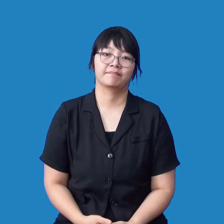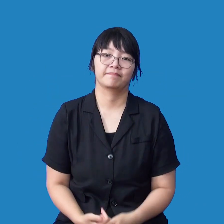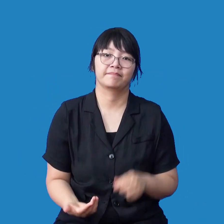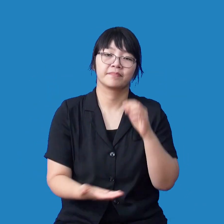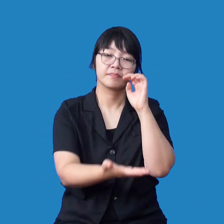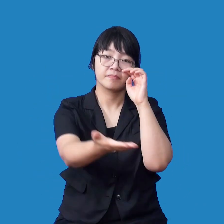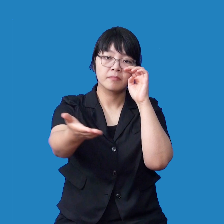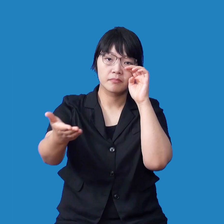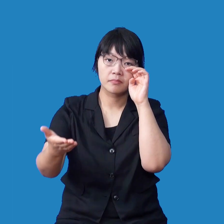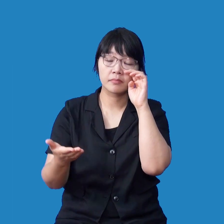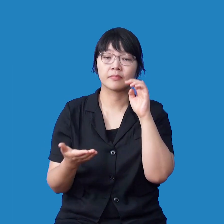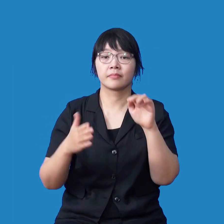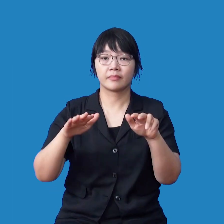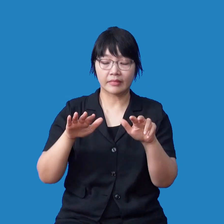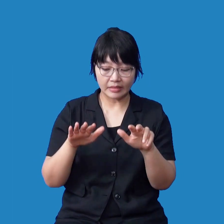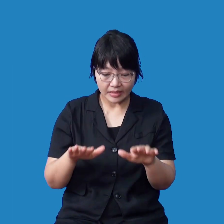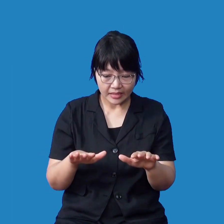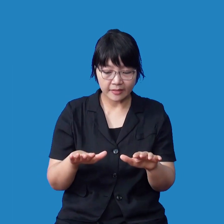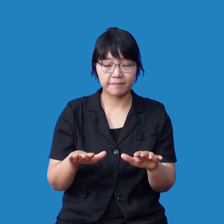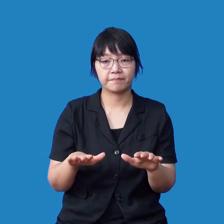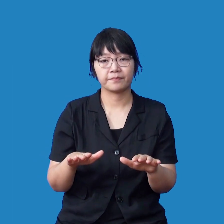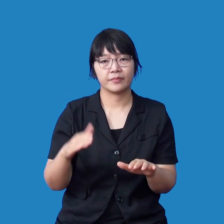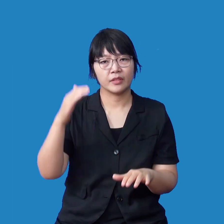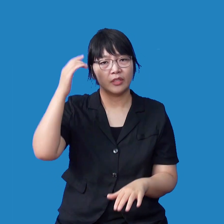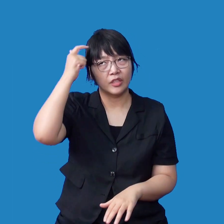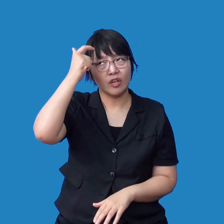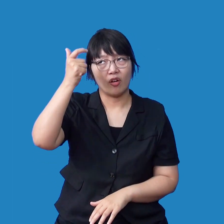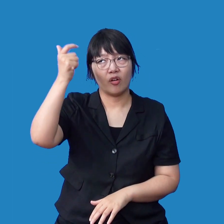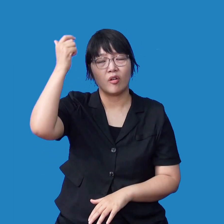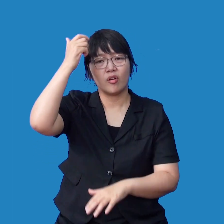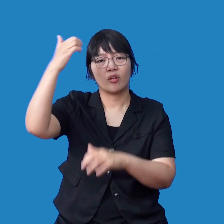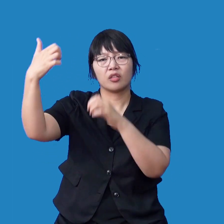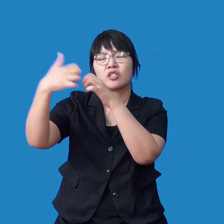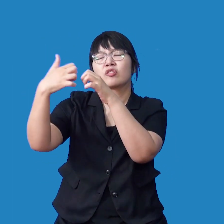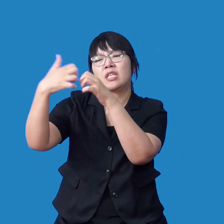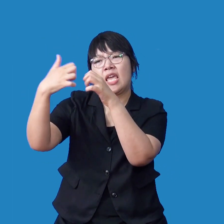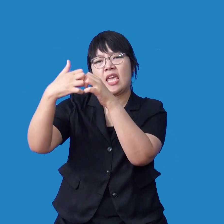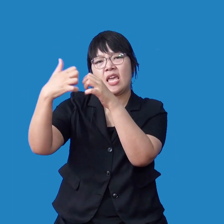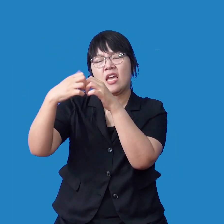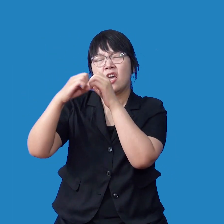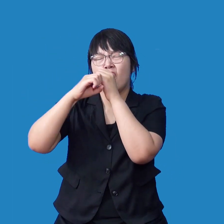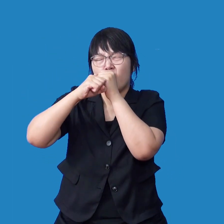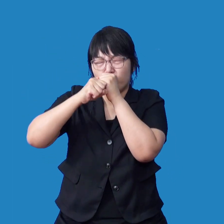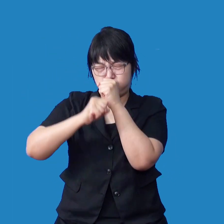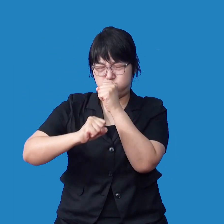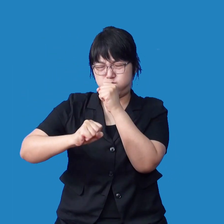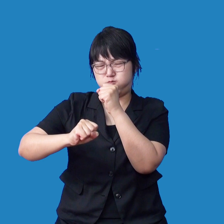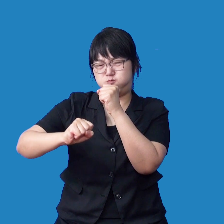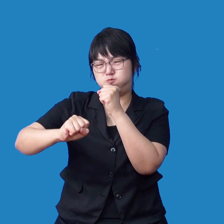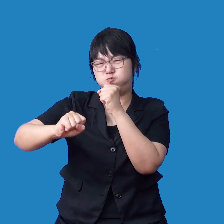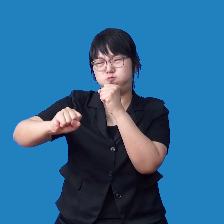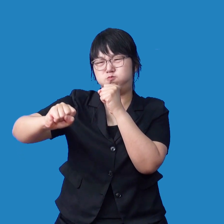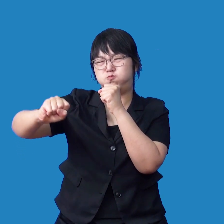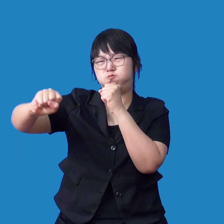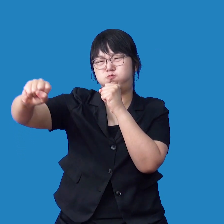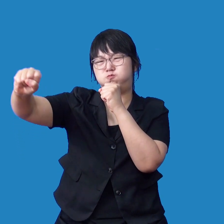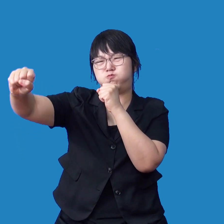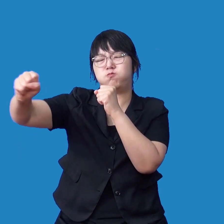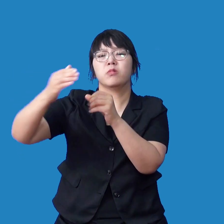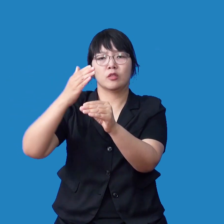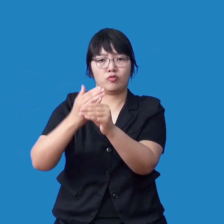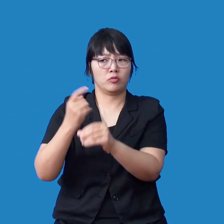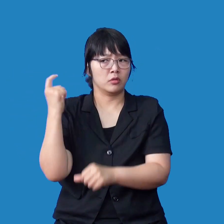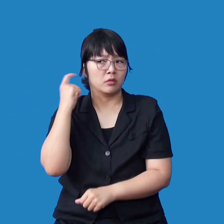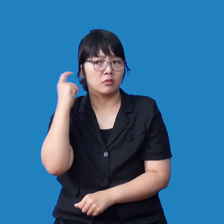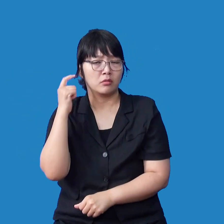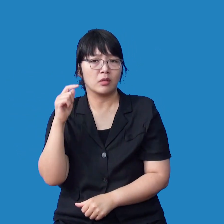사랑하는 여러분, 지금 바야흐로 영적 전쟁을 알리는 나팔 소리가 울려 퍼지고 있지 않습니까?